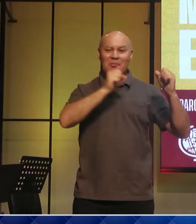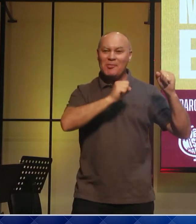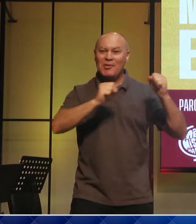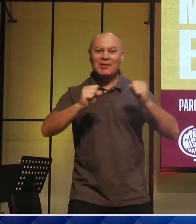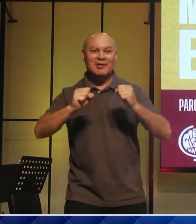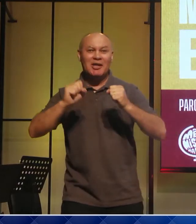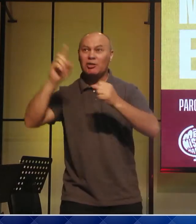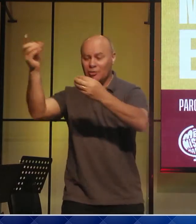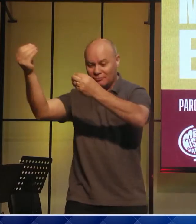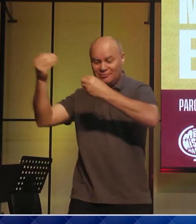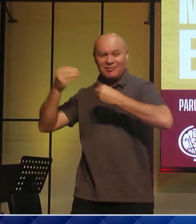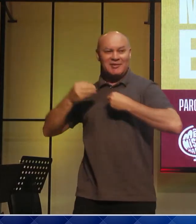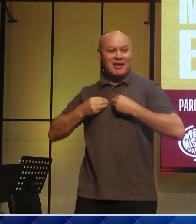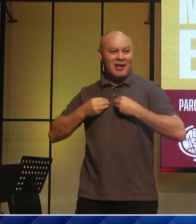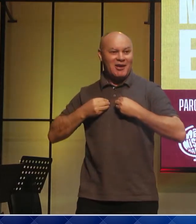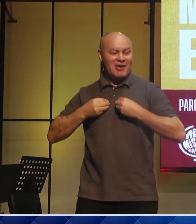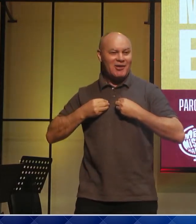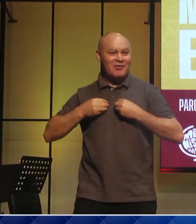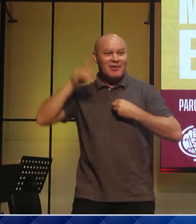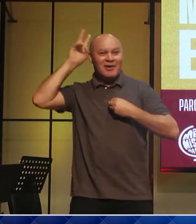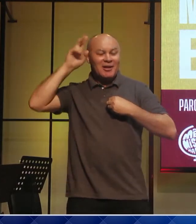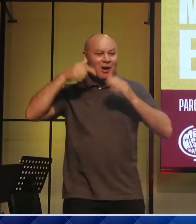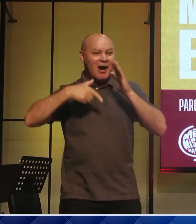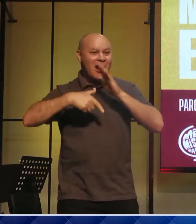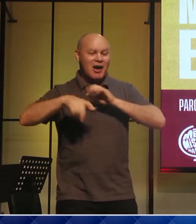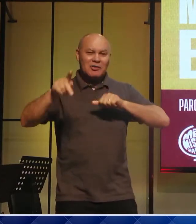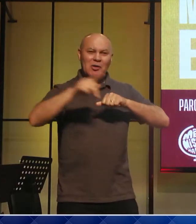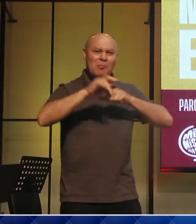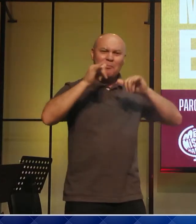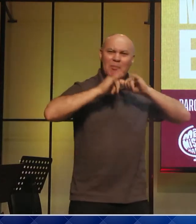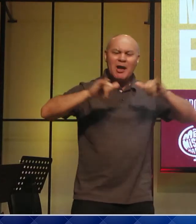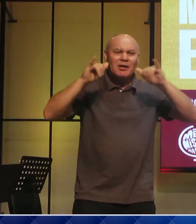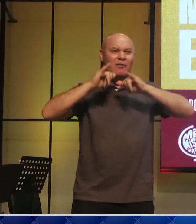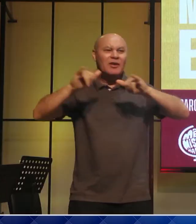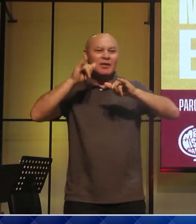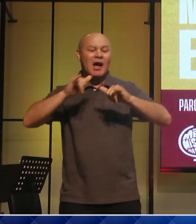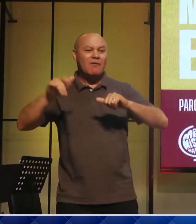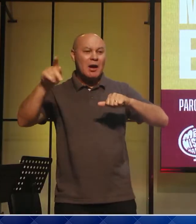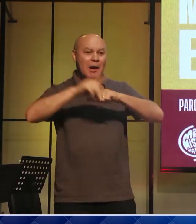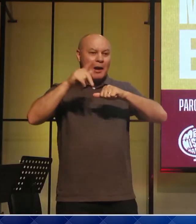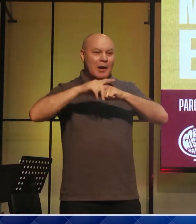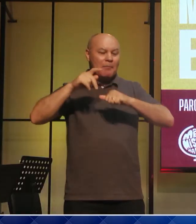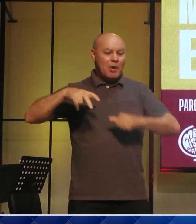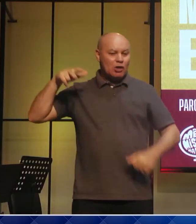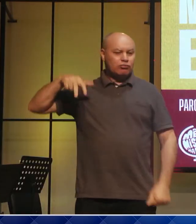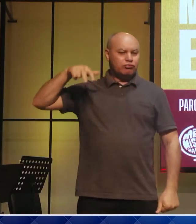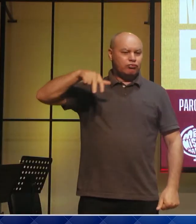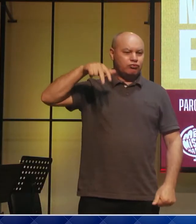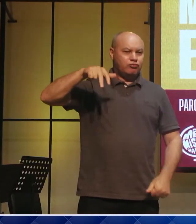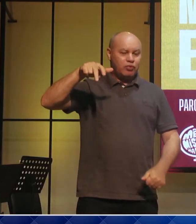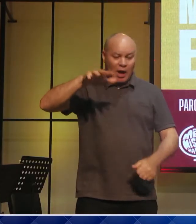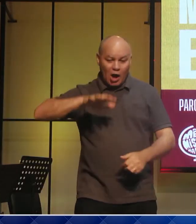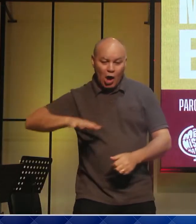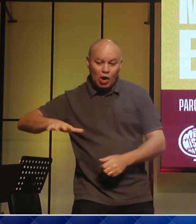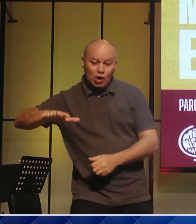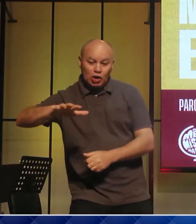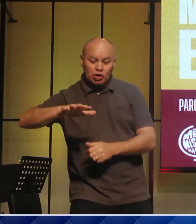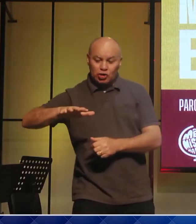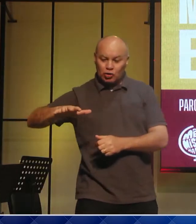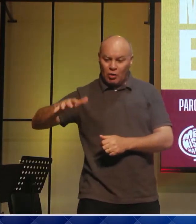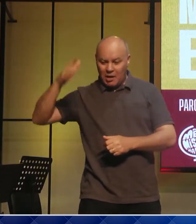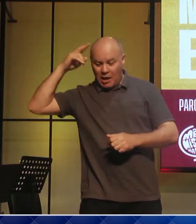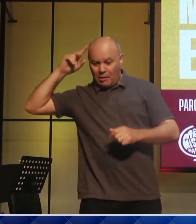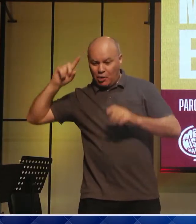ele passava, curava por causa da sua sombra. A sombra de Pedro não curava, mas as pessoas